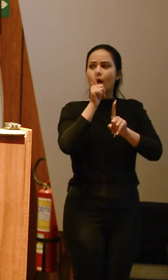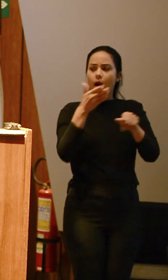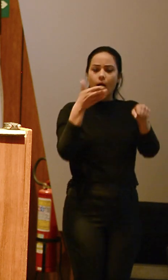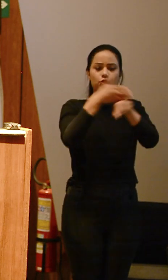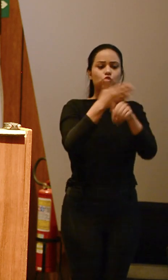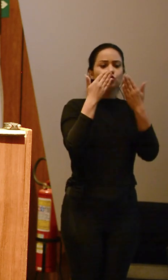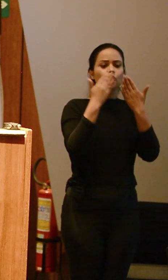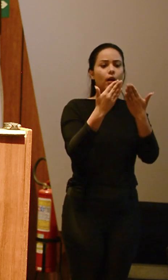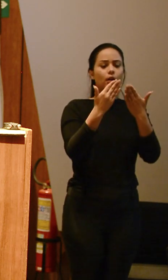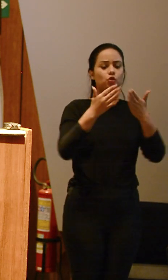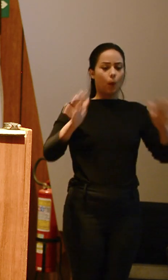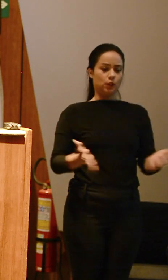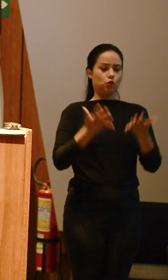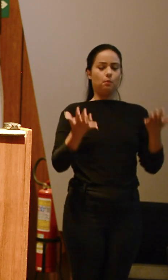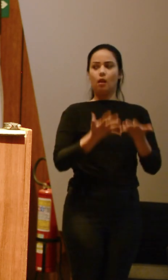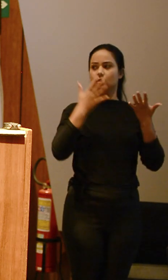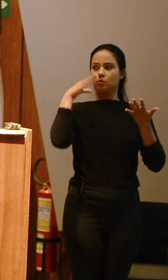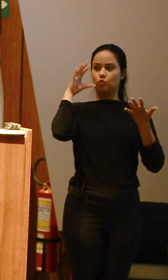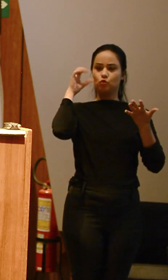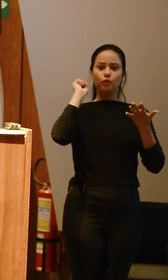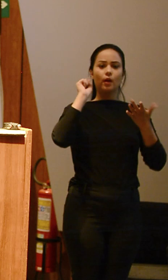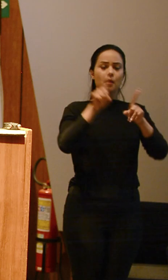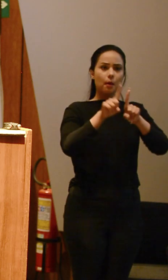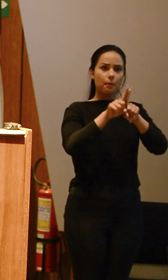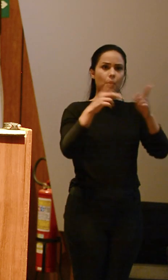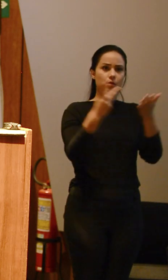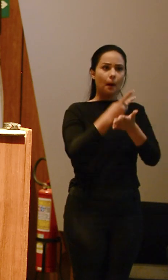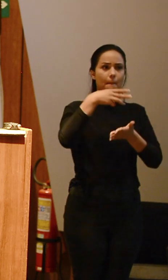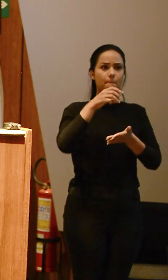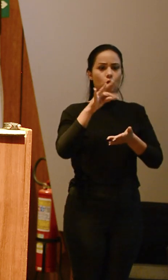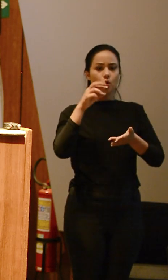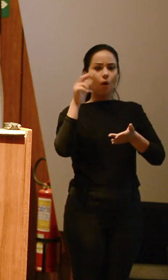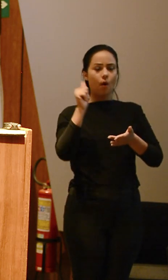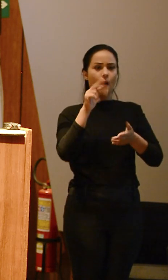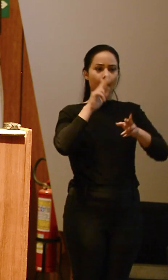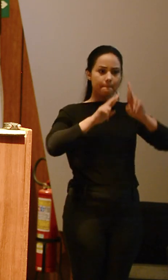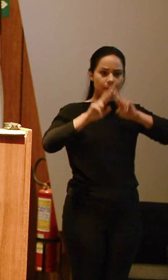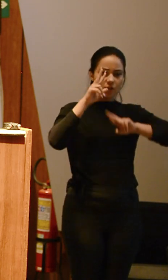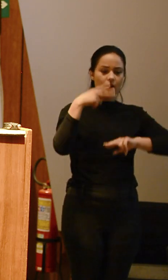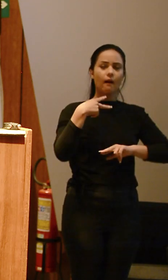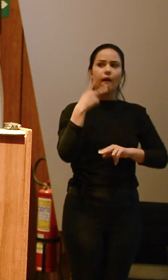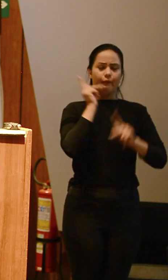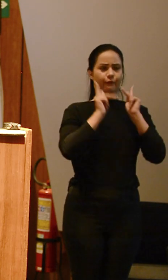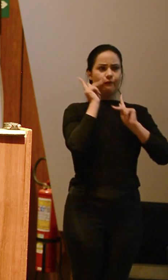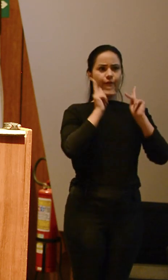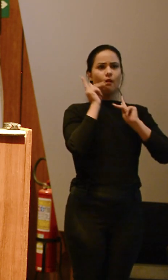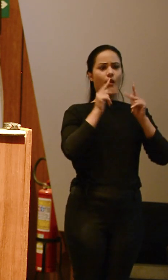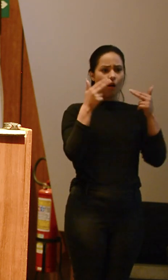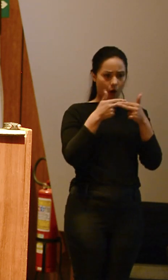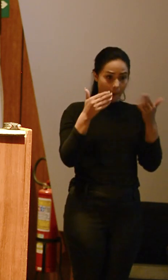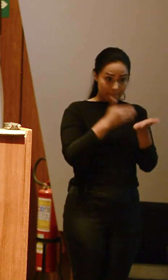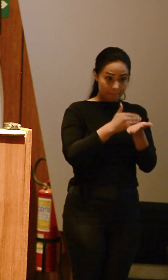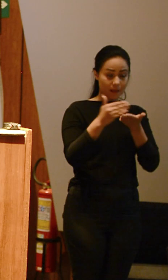agir diante de uma estimulação auditiva com uma atividade motora, com uma resposta verbal, a gente falar alguma coisa a